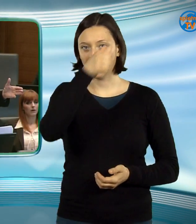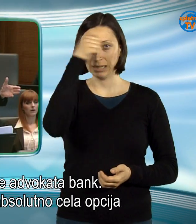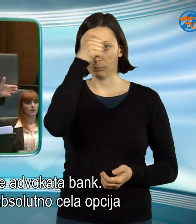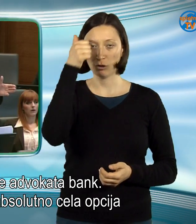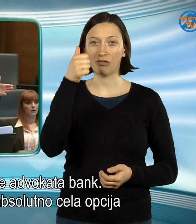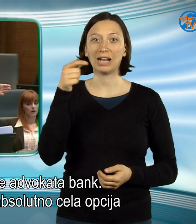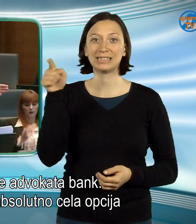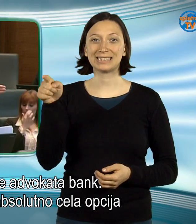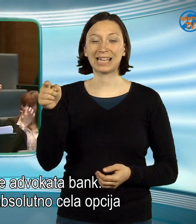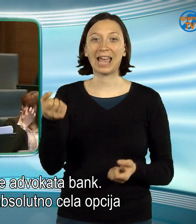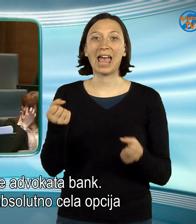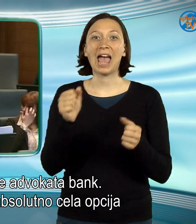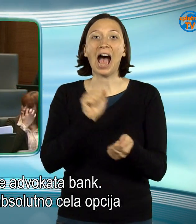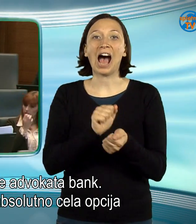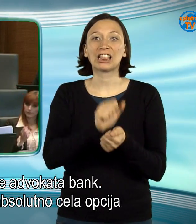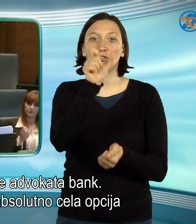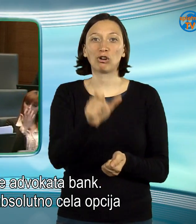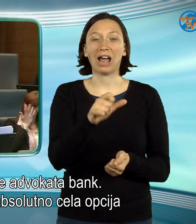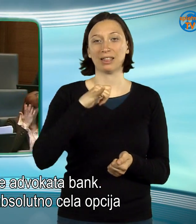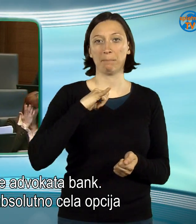Imenovali ste advokata bank.